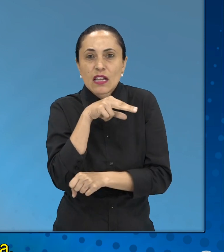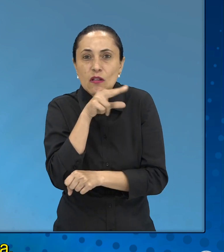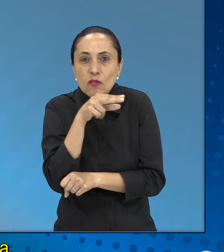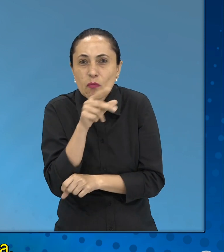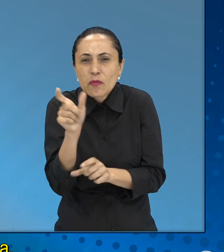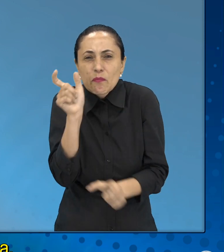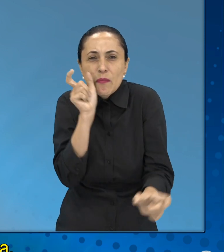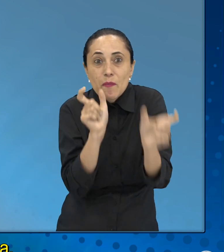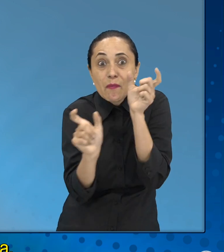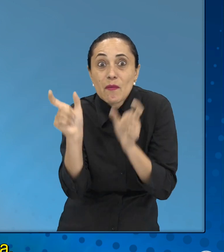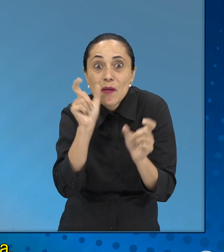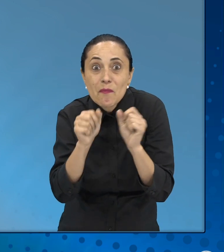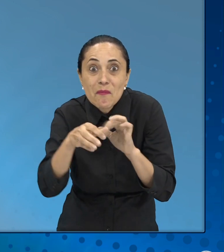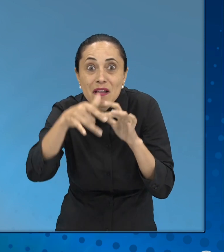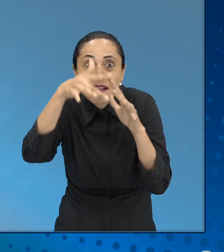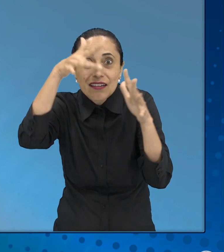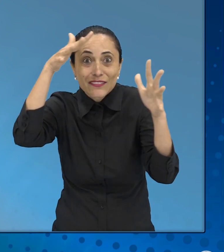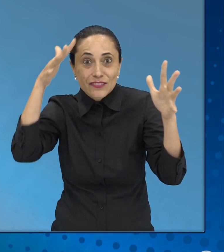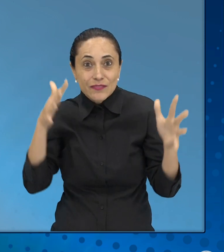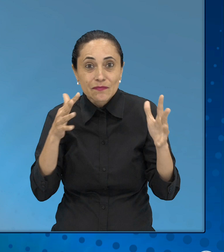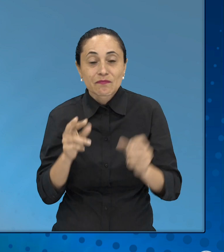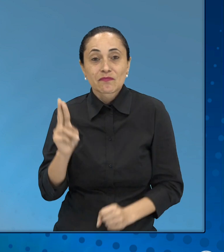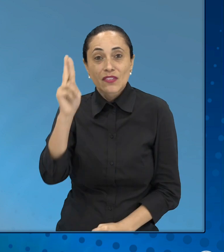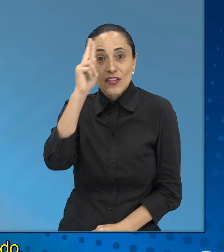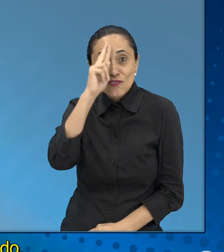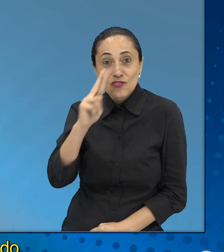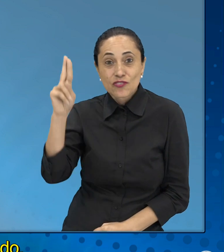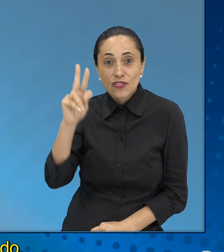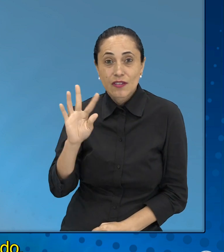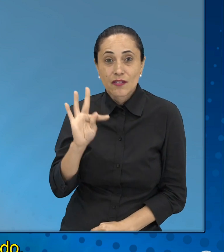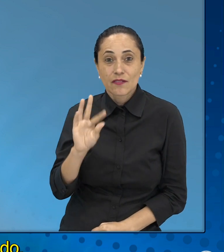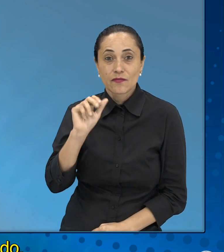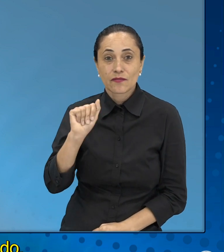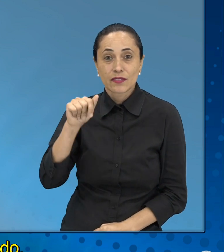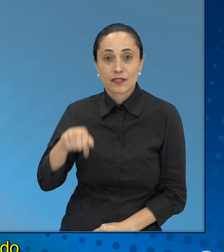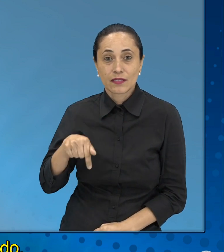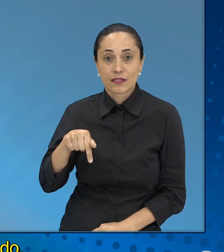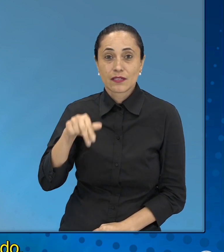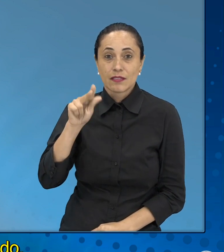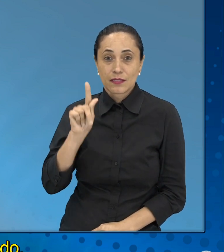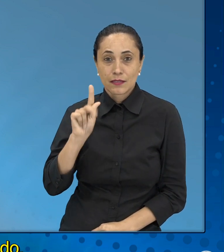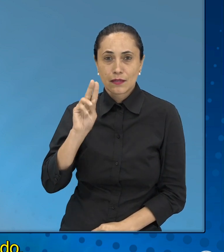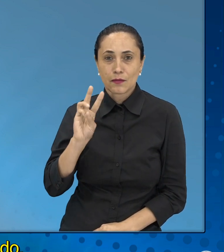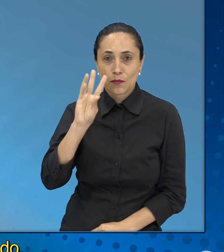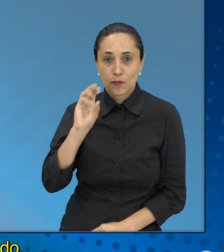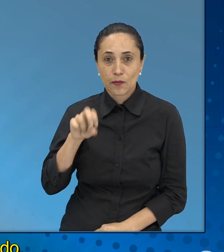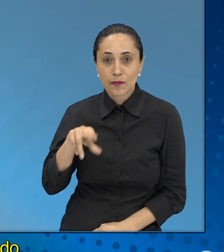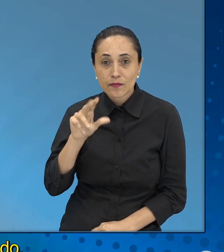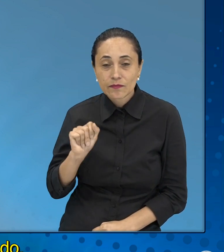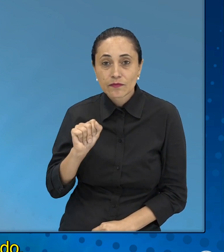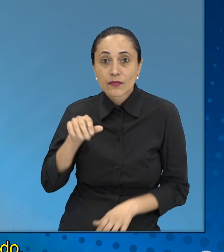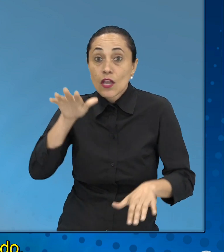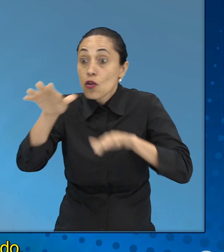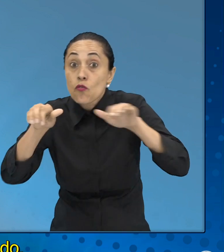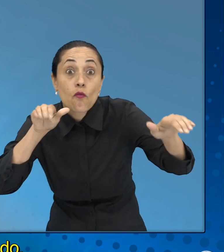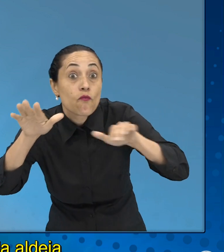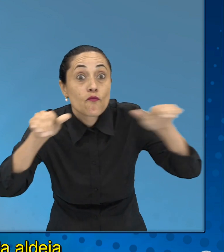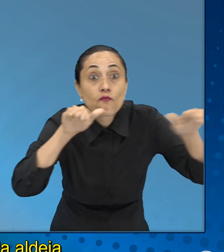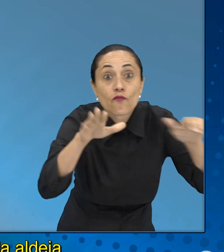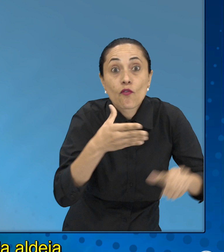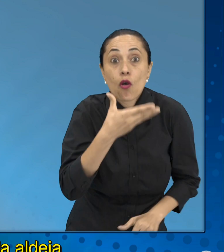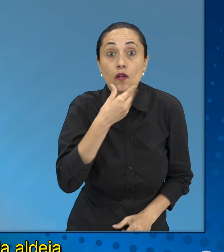de poderes extraordinários e com uma saliva mágica. A fim de ser curado, o mestre sábio